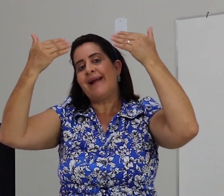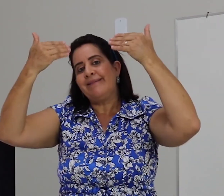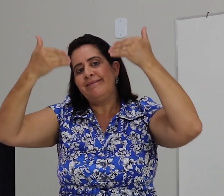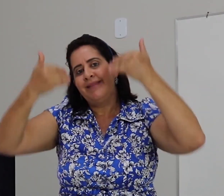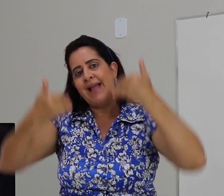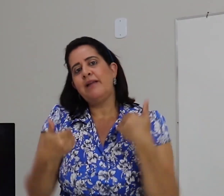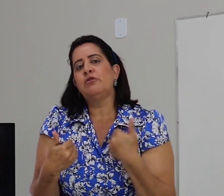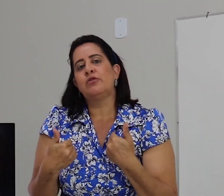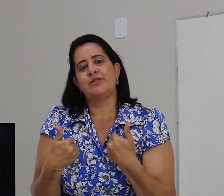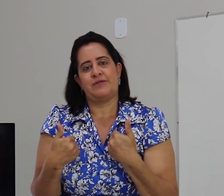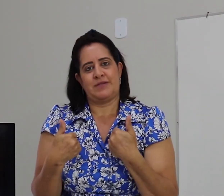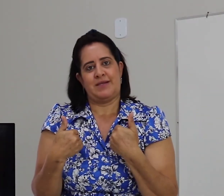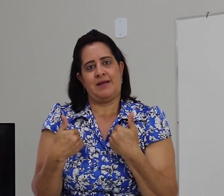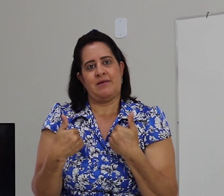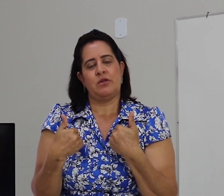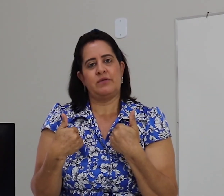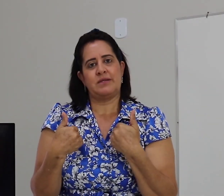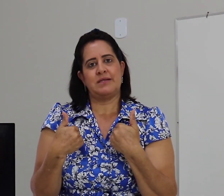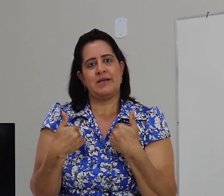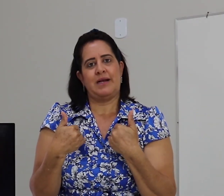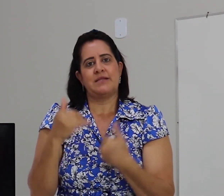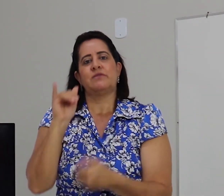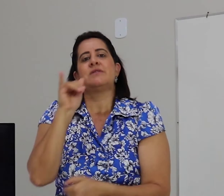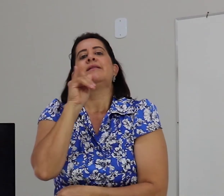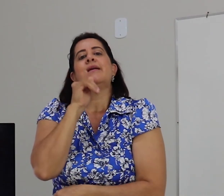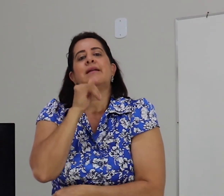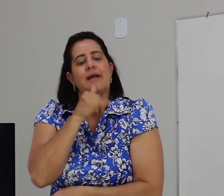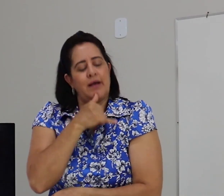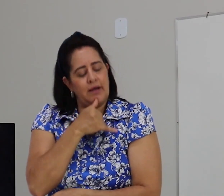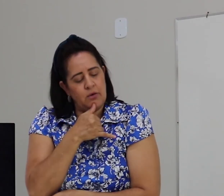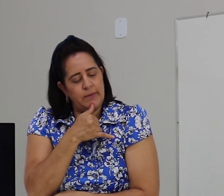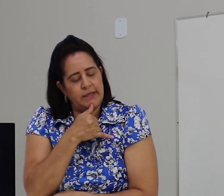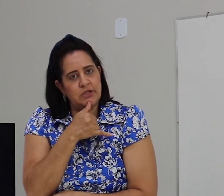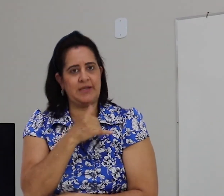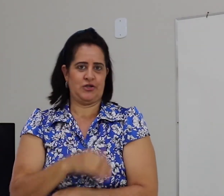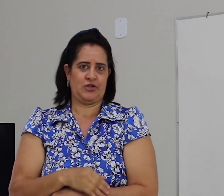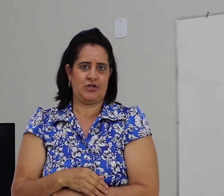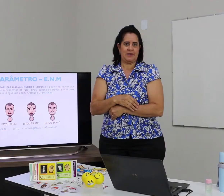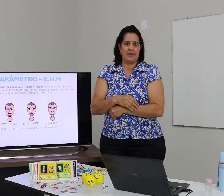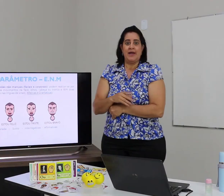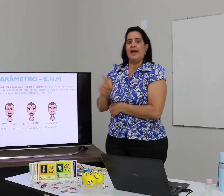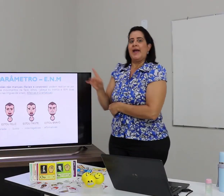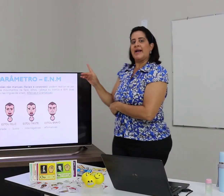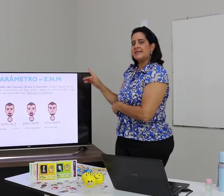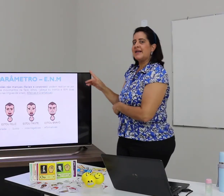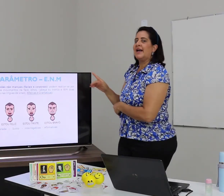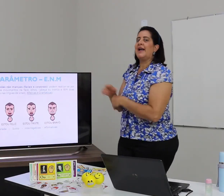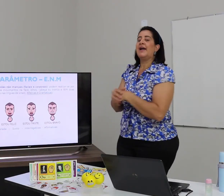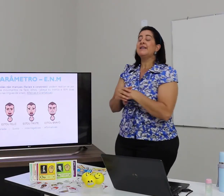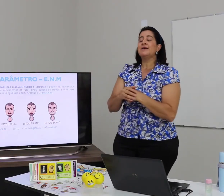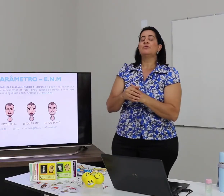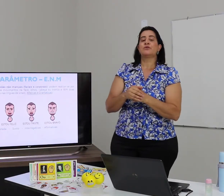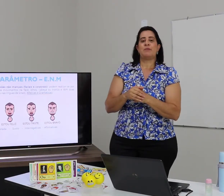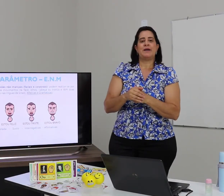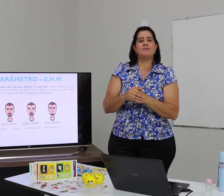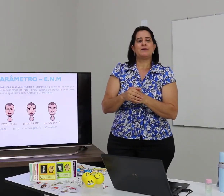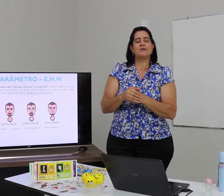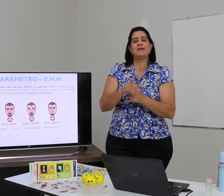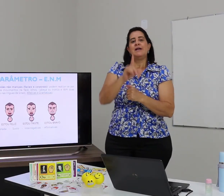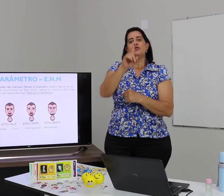estar dentro de você. Quando você sinaliza, você tem que estar realmente triste. Esse é um dos parâmetros de